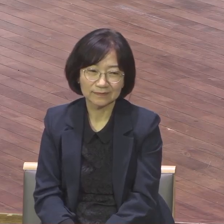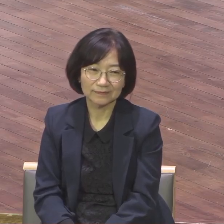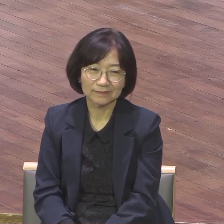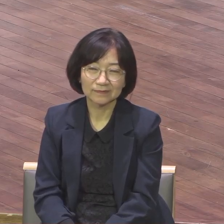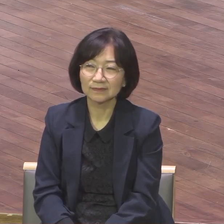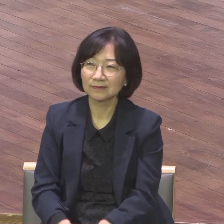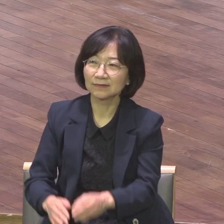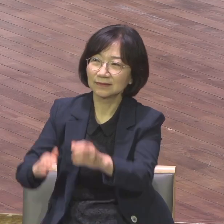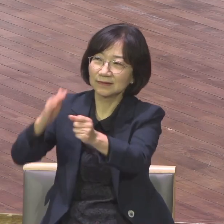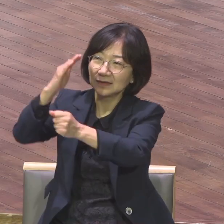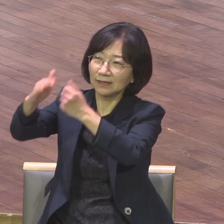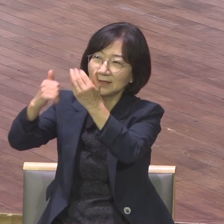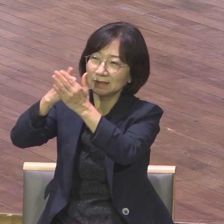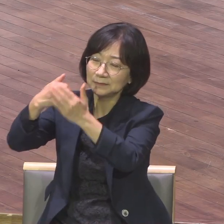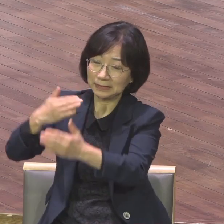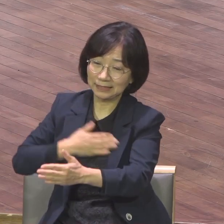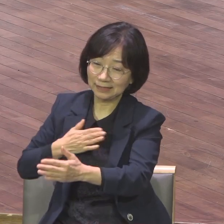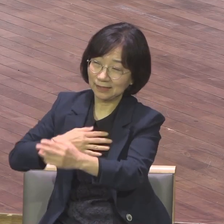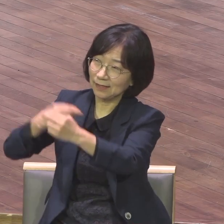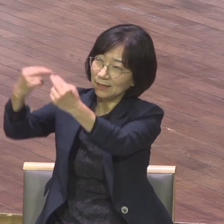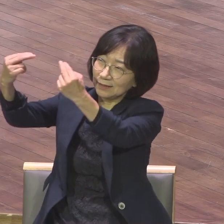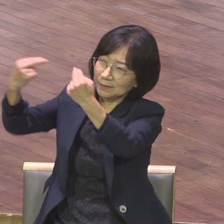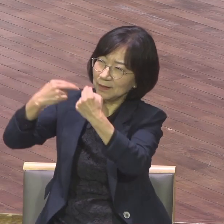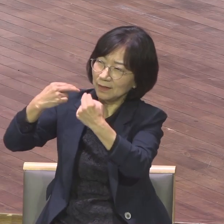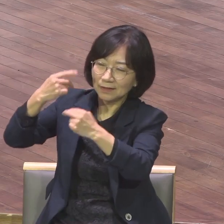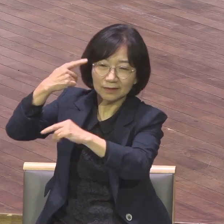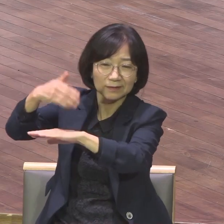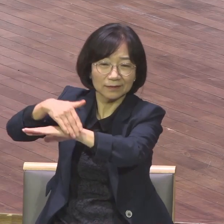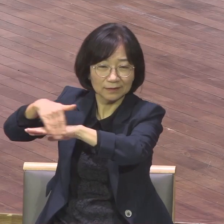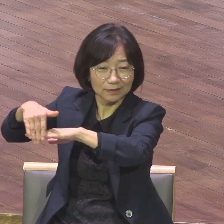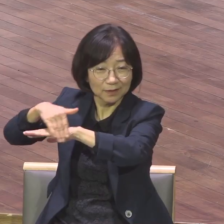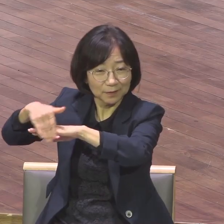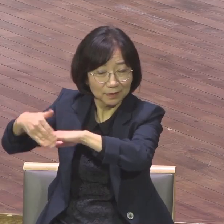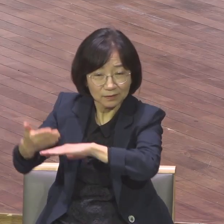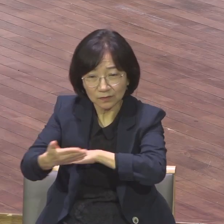하나님의 이 놀라운 계획, 그걸 믿는다고 하면